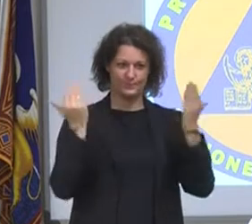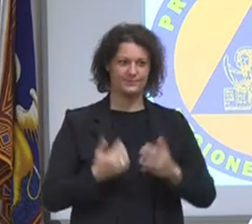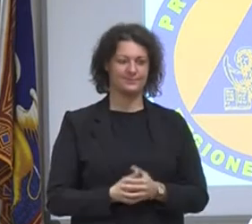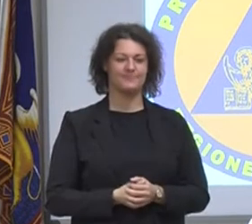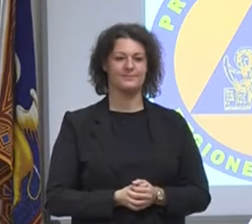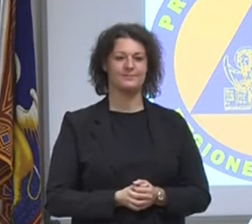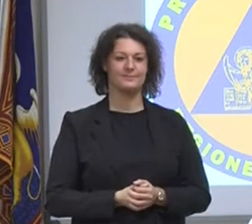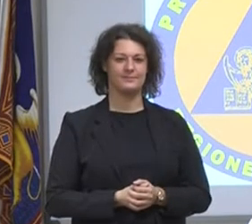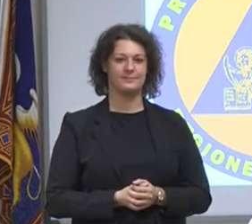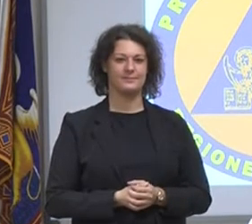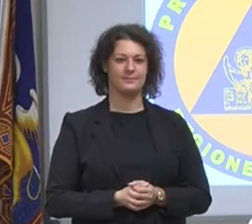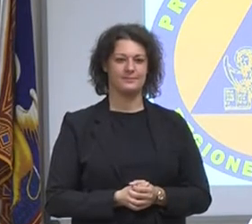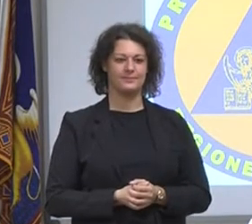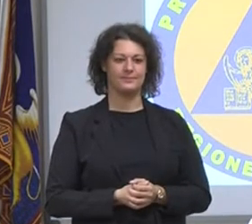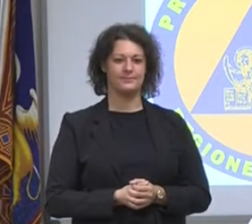Presidente, mi chiedeva di